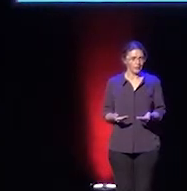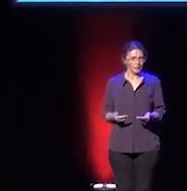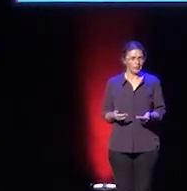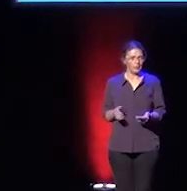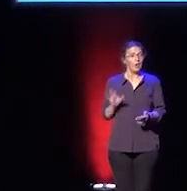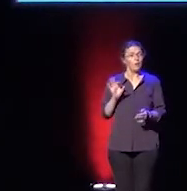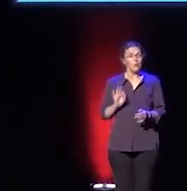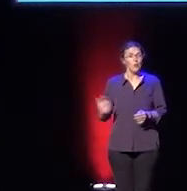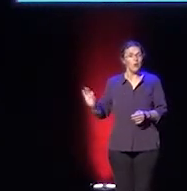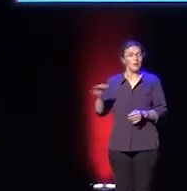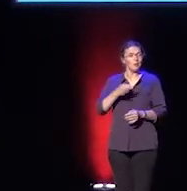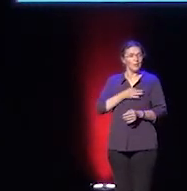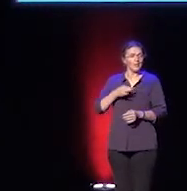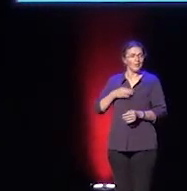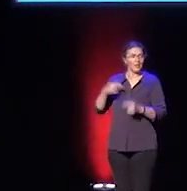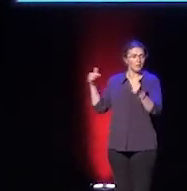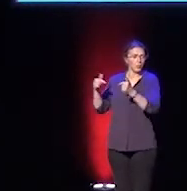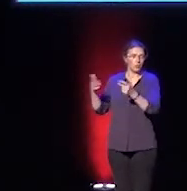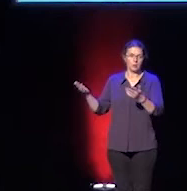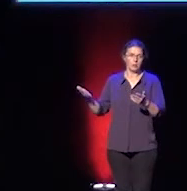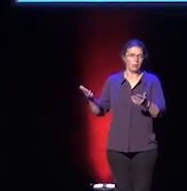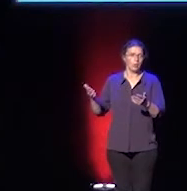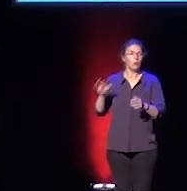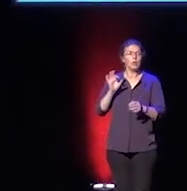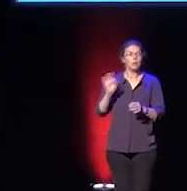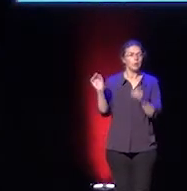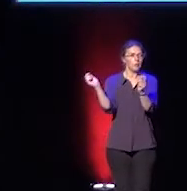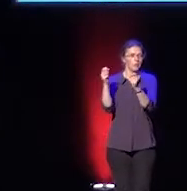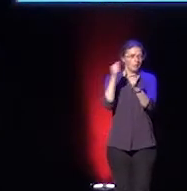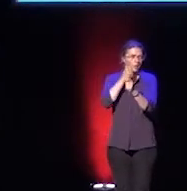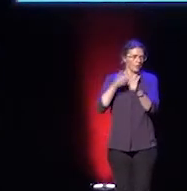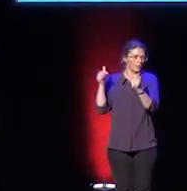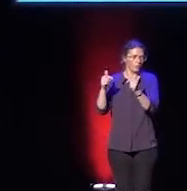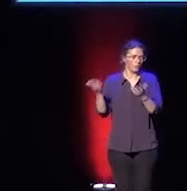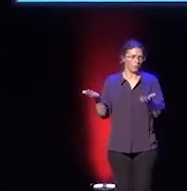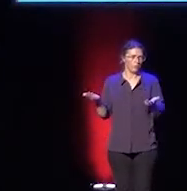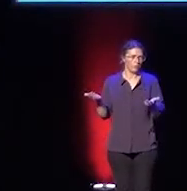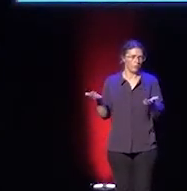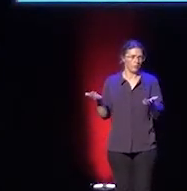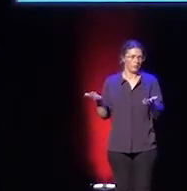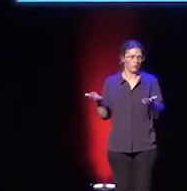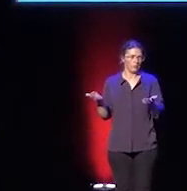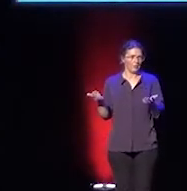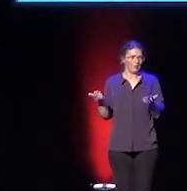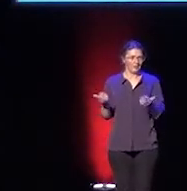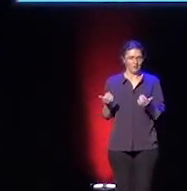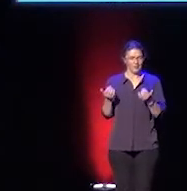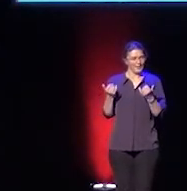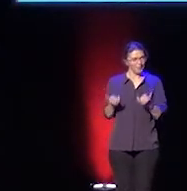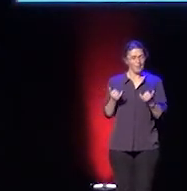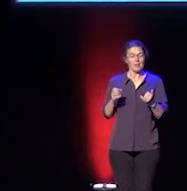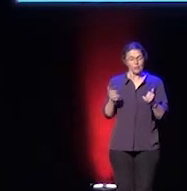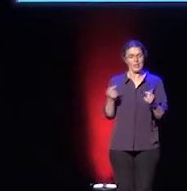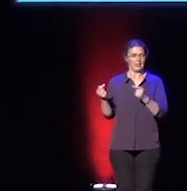zugunsten privater Vorsorge oder der betrieblichen Altersversorgung, wie sie im Augenblick wieder